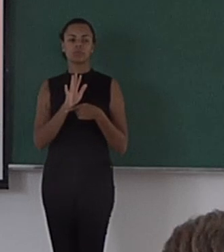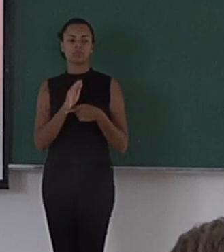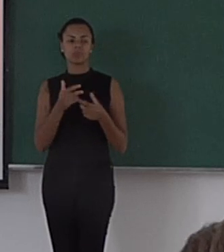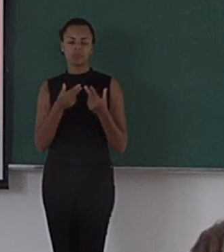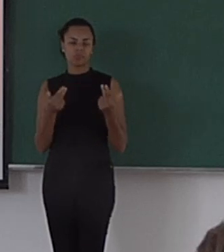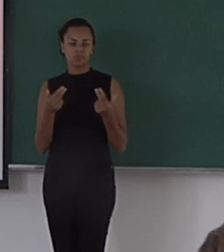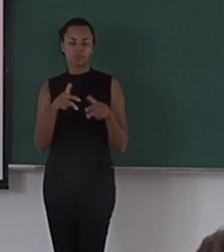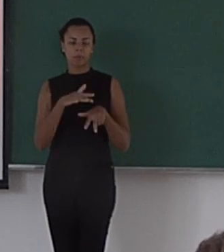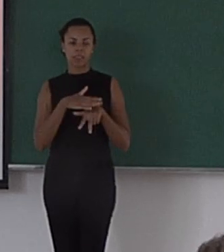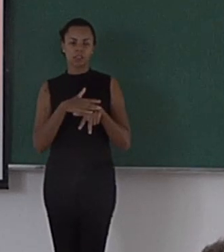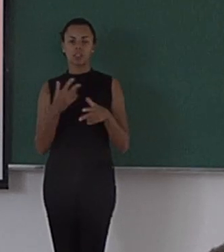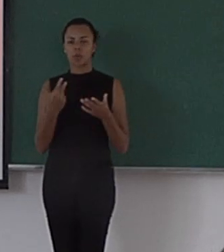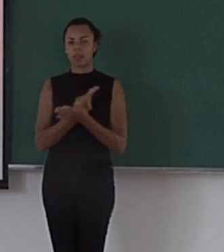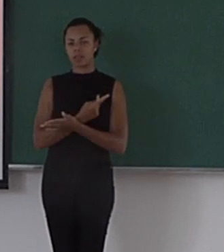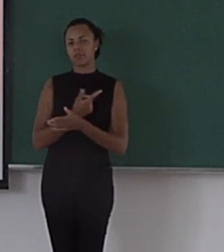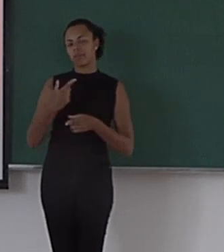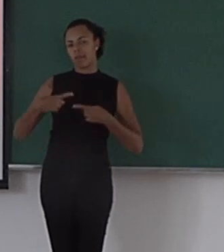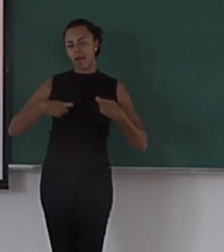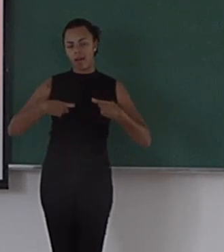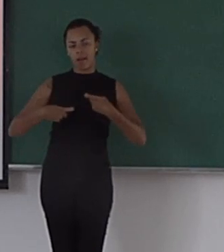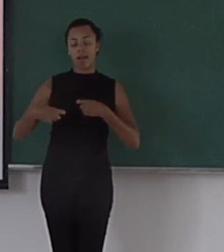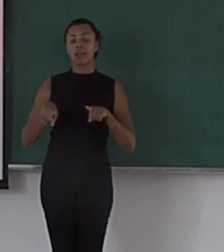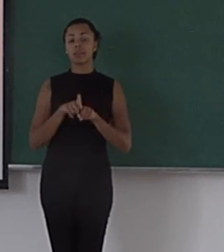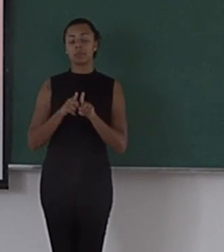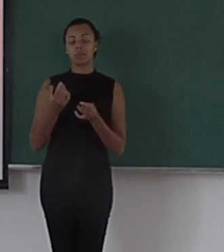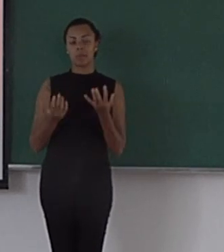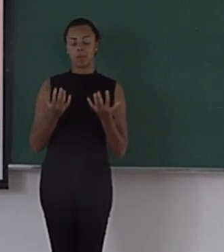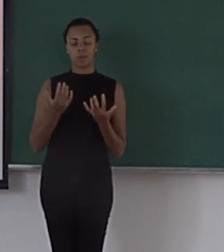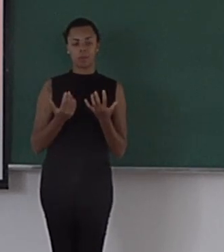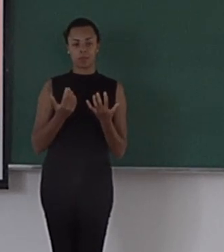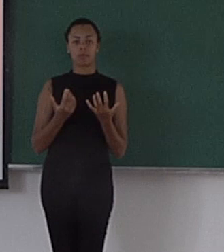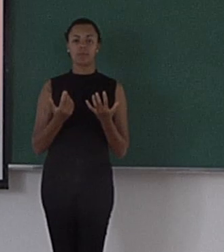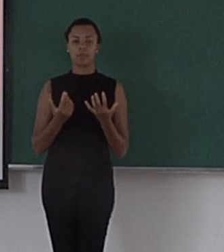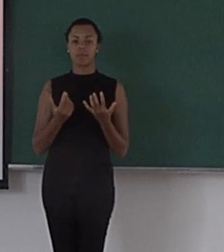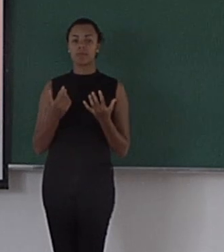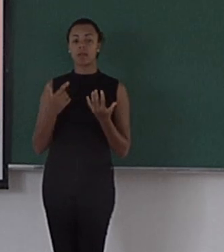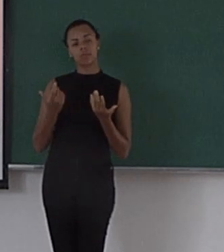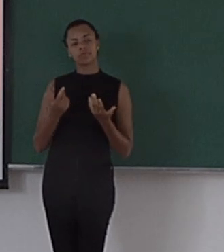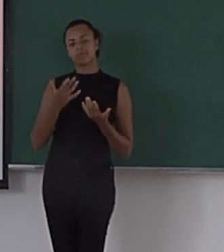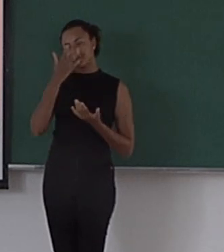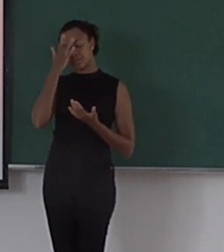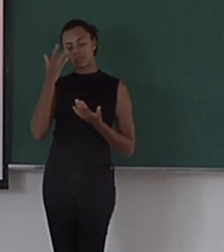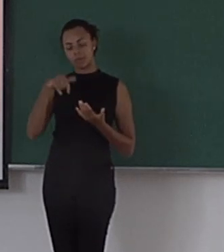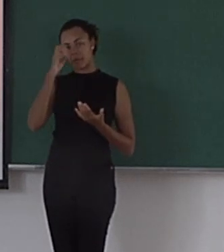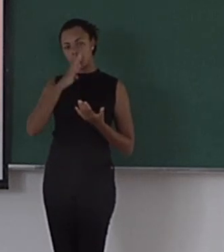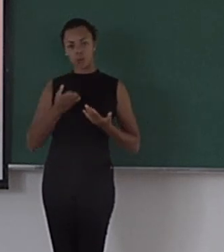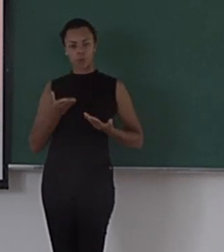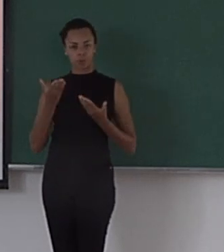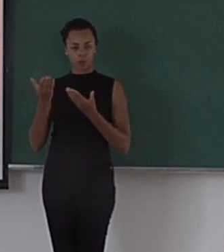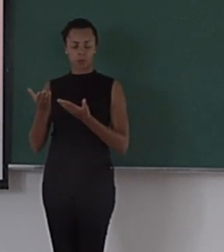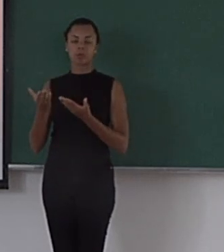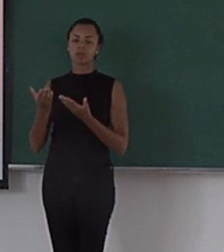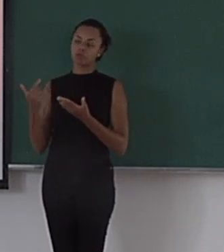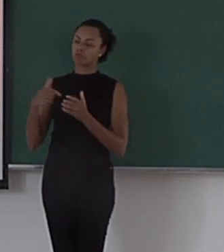aos pacientes, né, vítimas de guerra e vítimas de queimadura. Então, ela foi convidada para vir ao Brasil, eu tive com ela, a gente